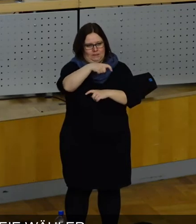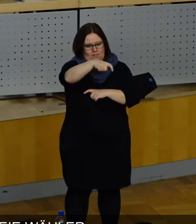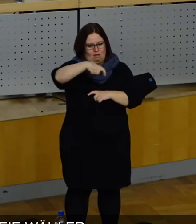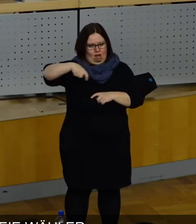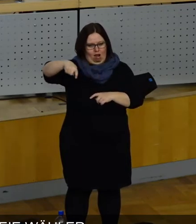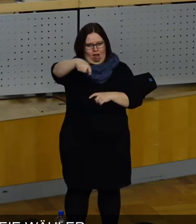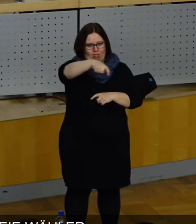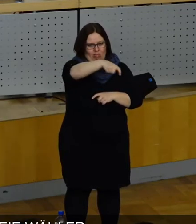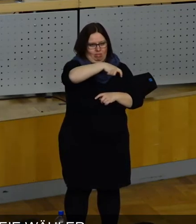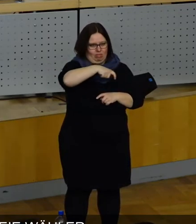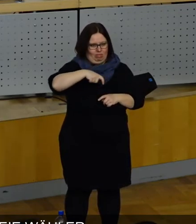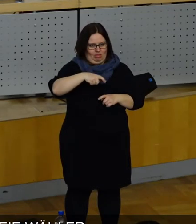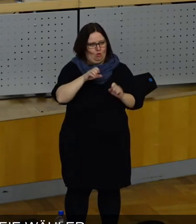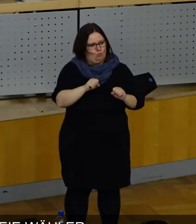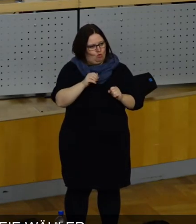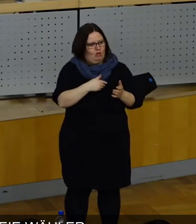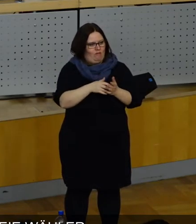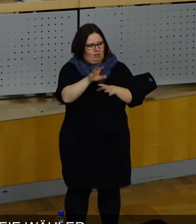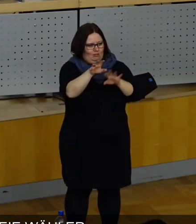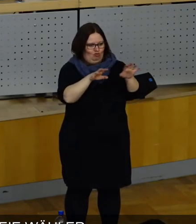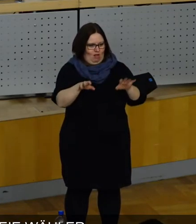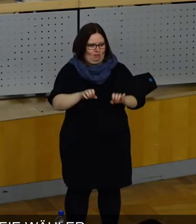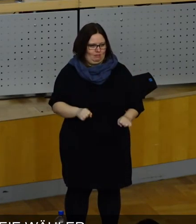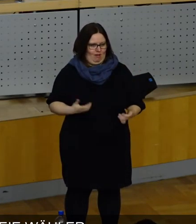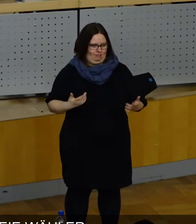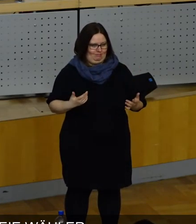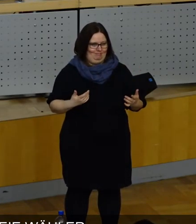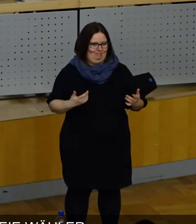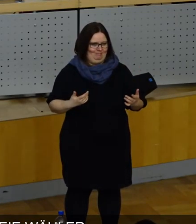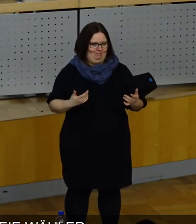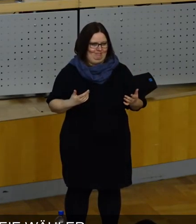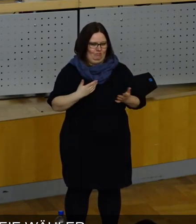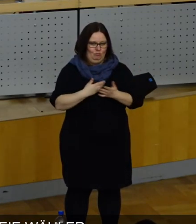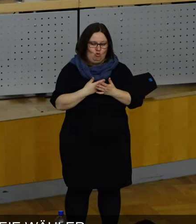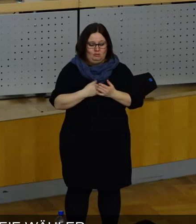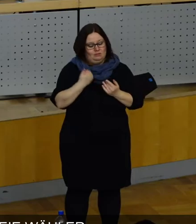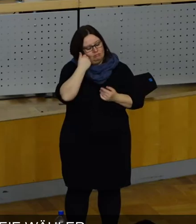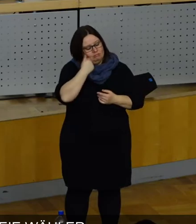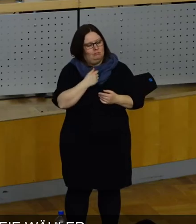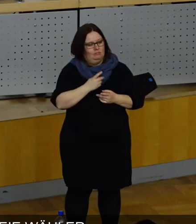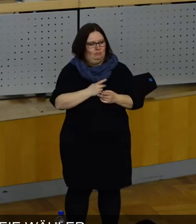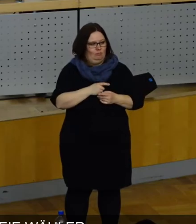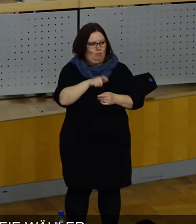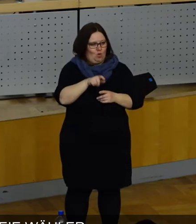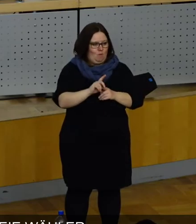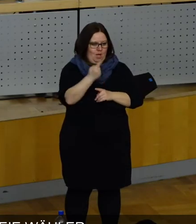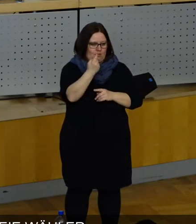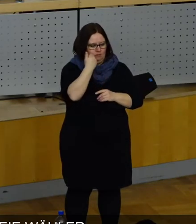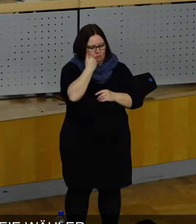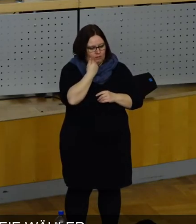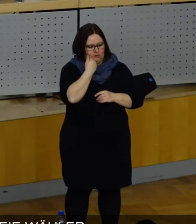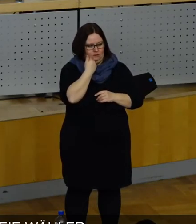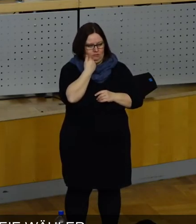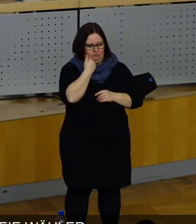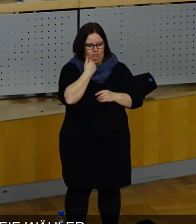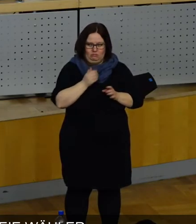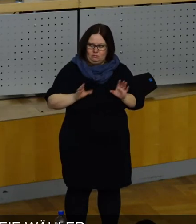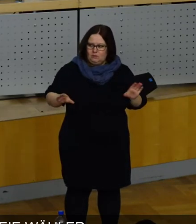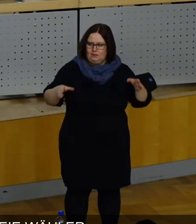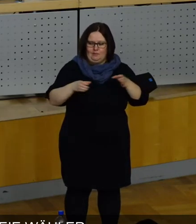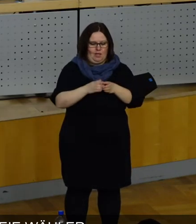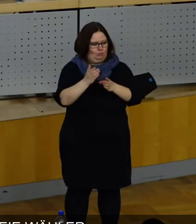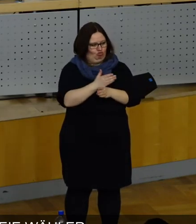Jahren die Möglichkeit, diese Stadt weiter zu gestalten. Und deswegen, Herr Bürgermeister, lassen Sie uns gemeinsam entscheiden, wie